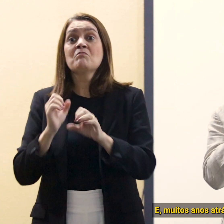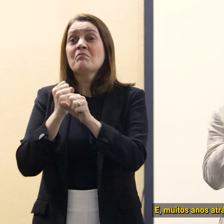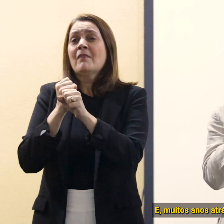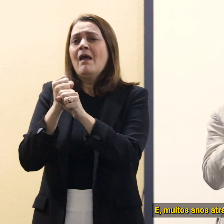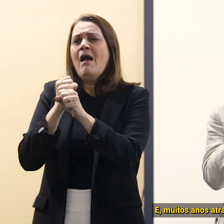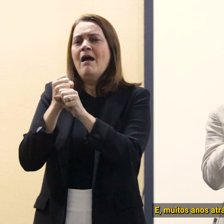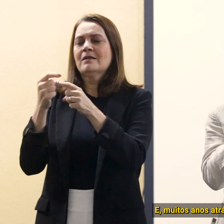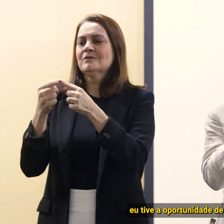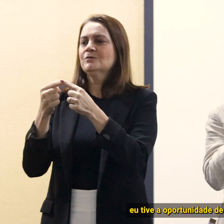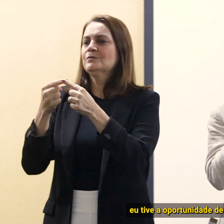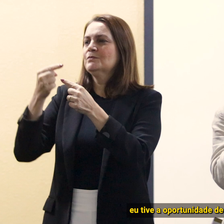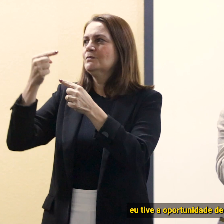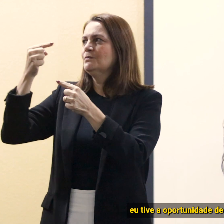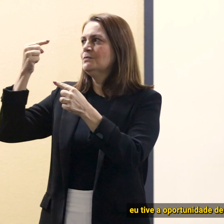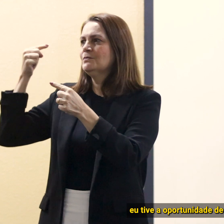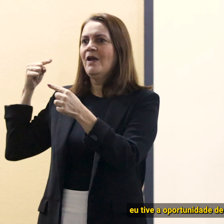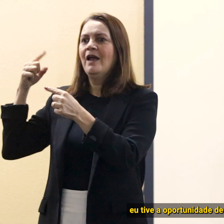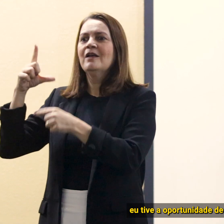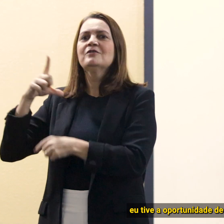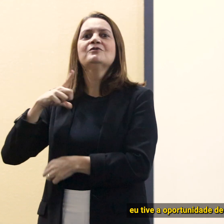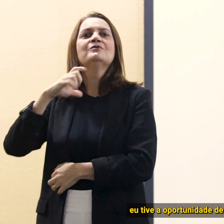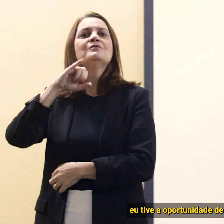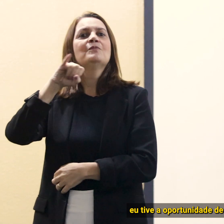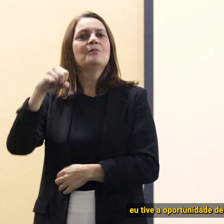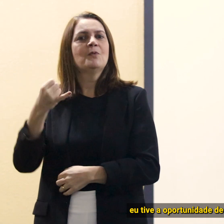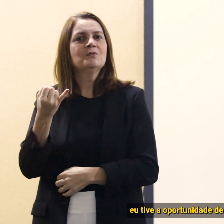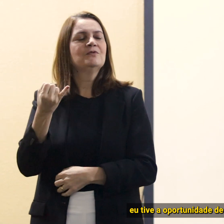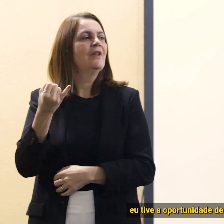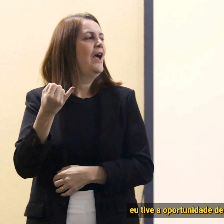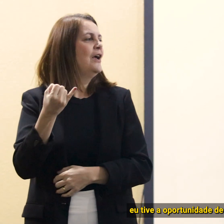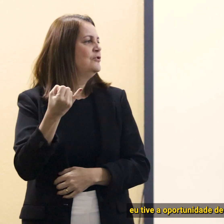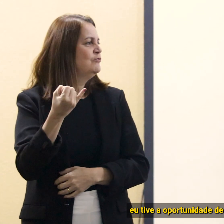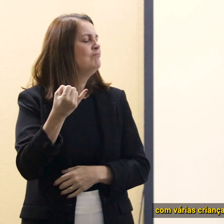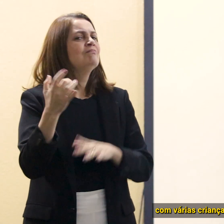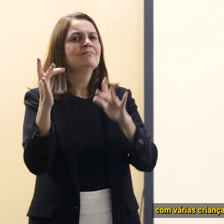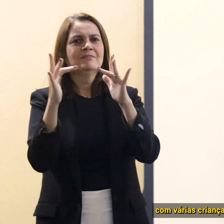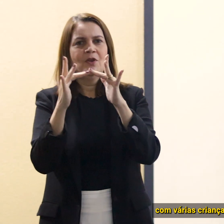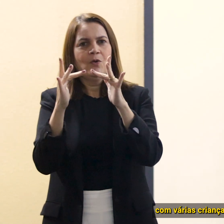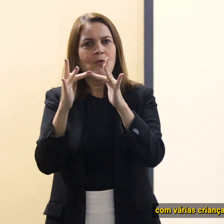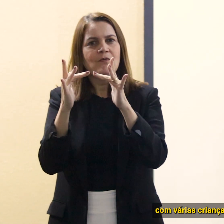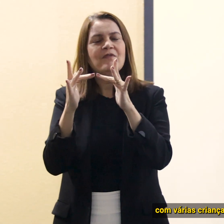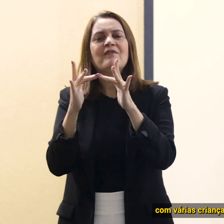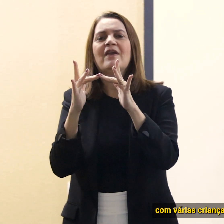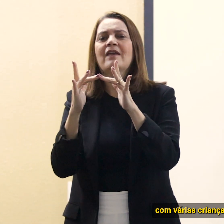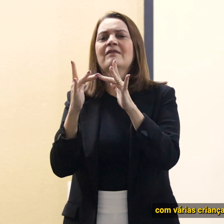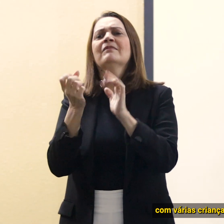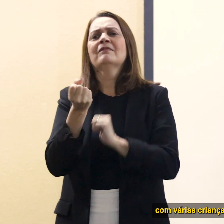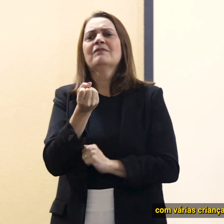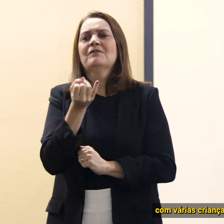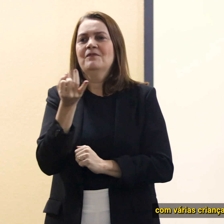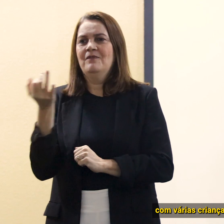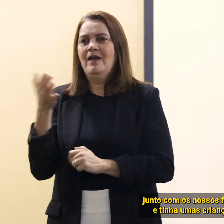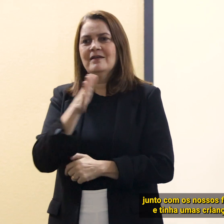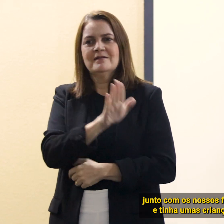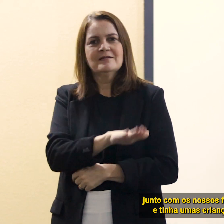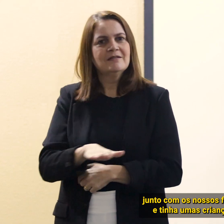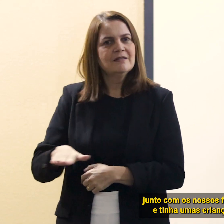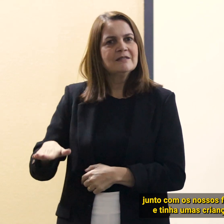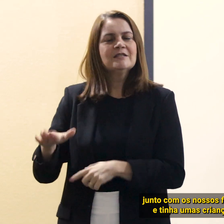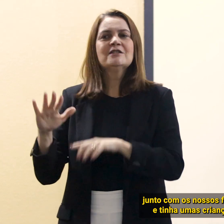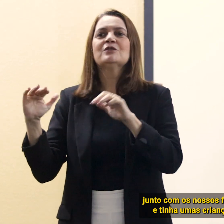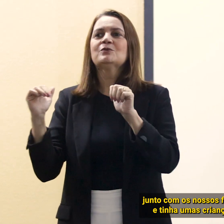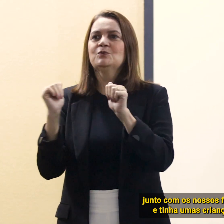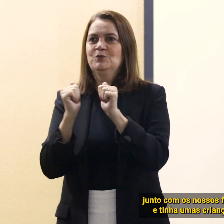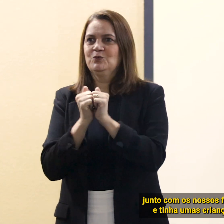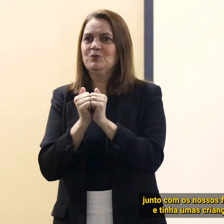atrás eu tive a oportunidade de conviver com várias crianças junto